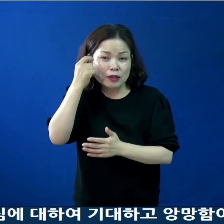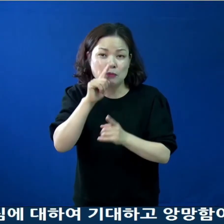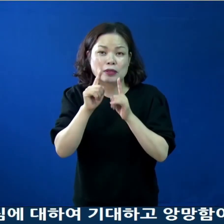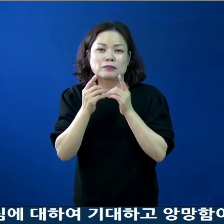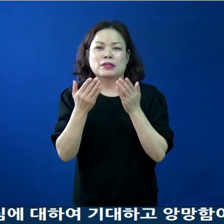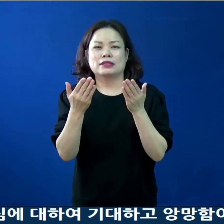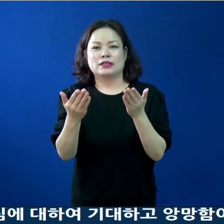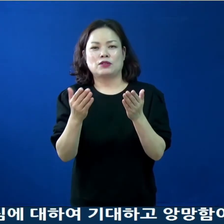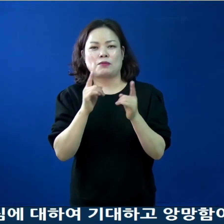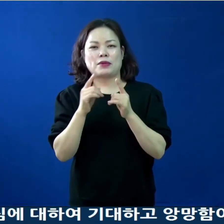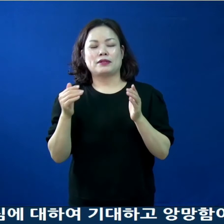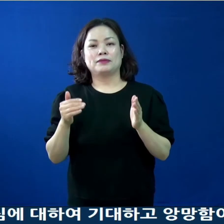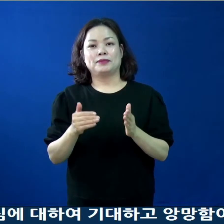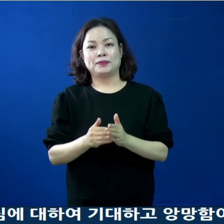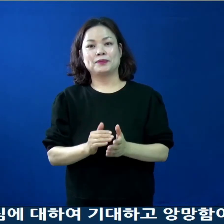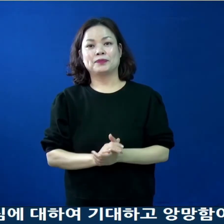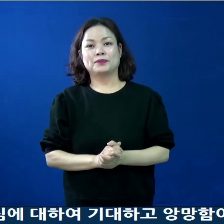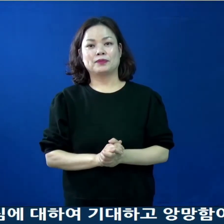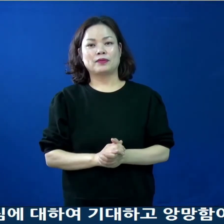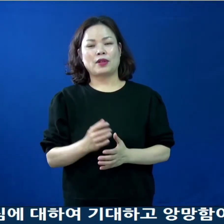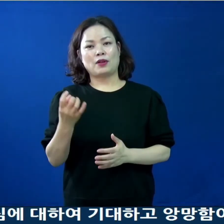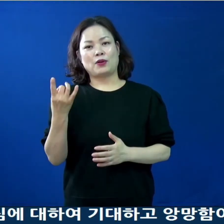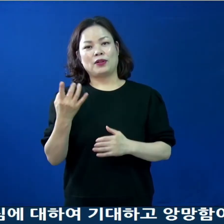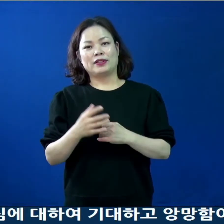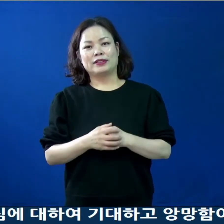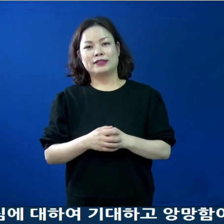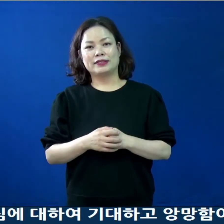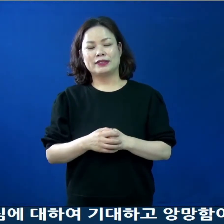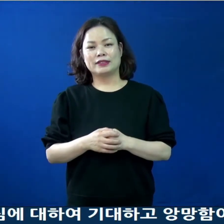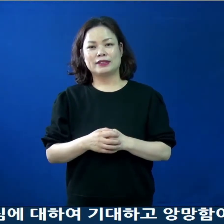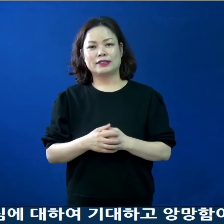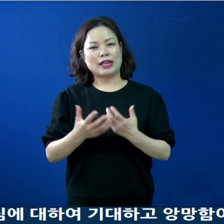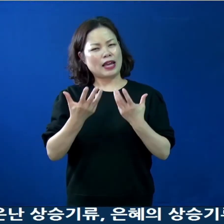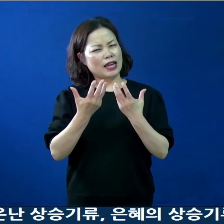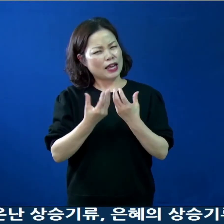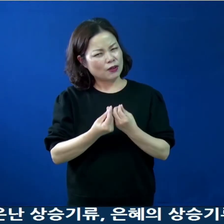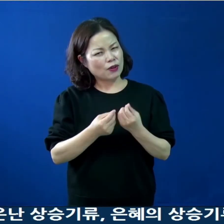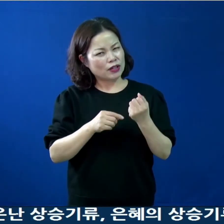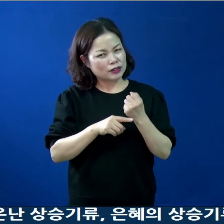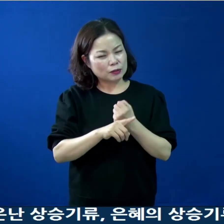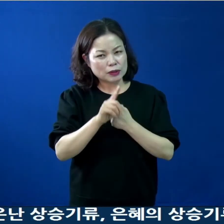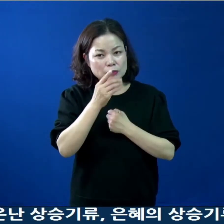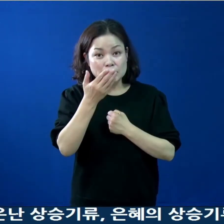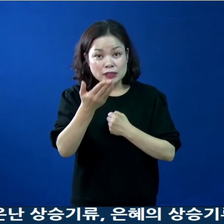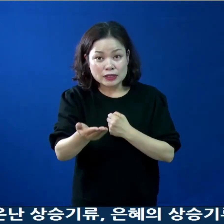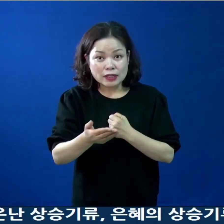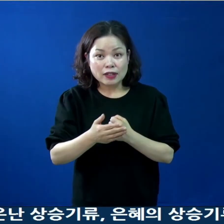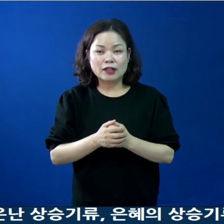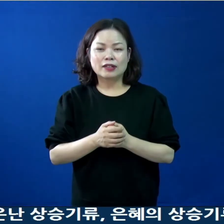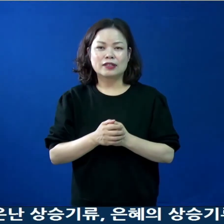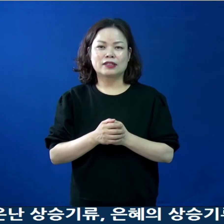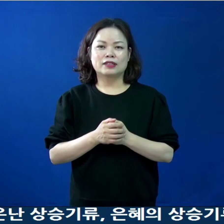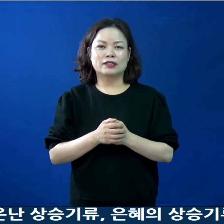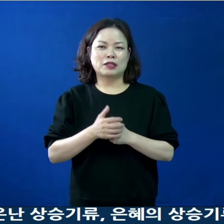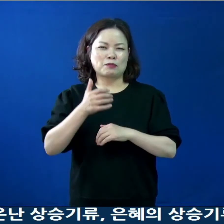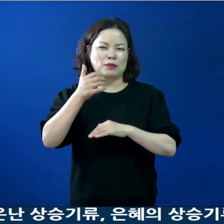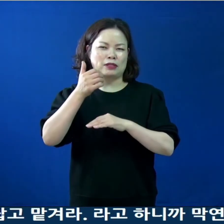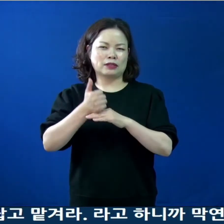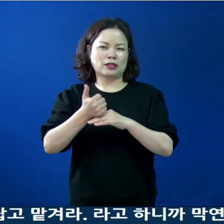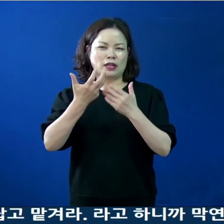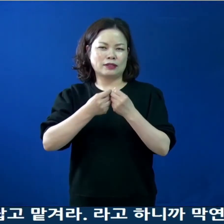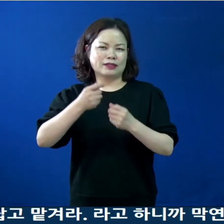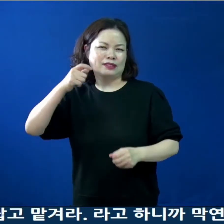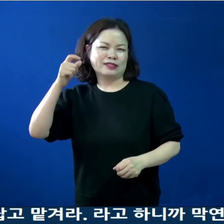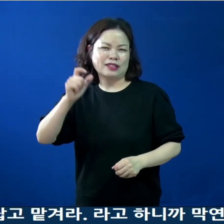하고 말씀을 이제 마무리하려고 합니다. 원래 이제 이 예화의 역습이라고 해서 원래 이제 이 마지막 때 예화를 너무